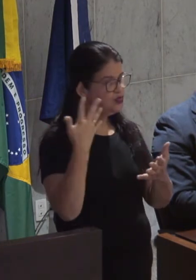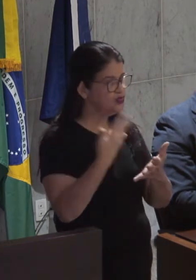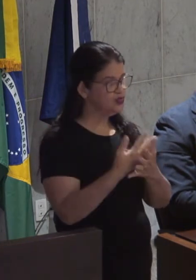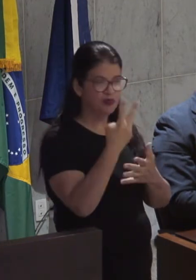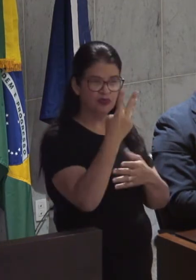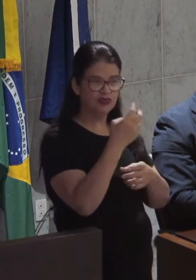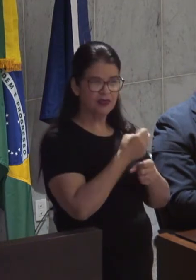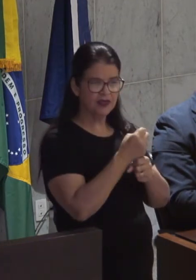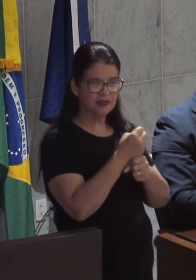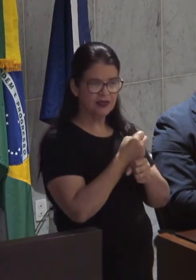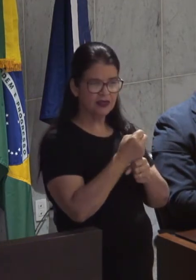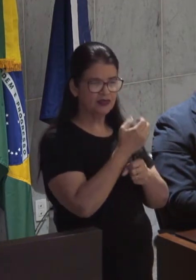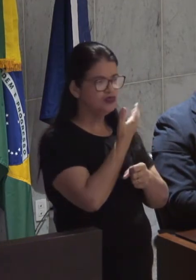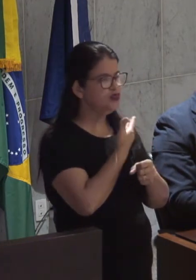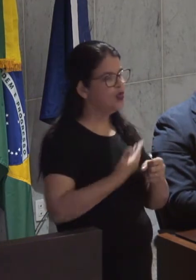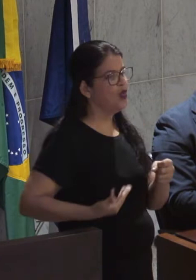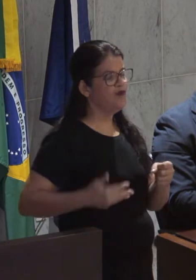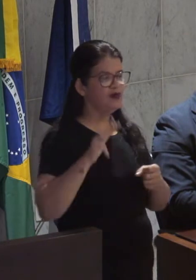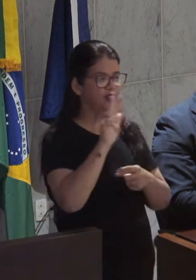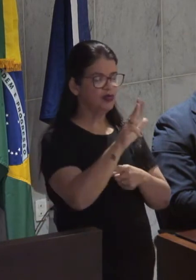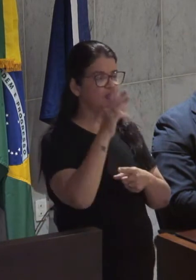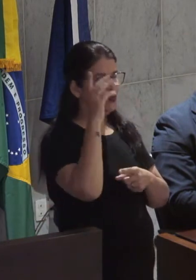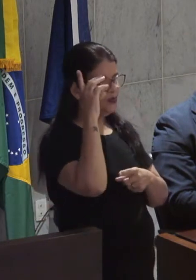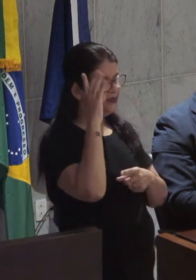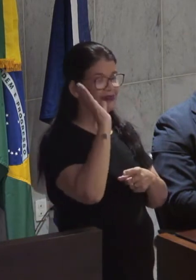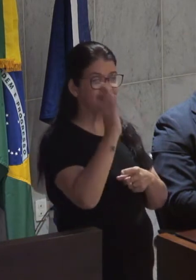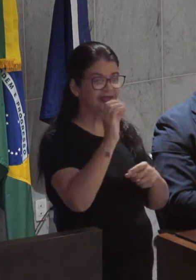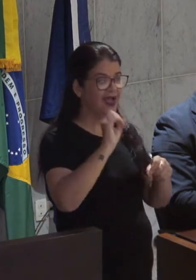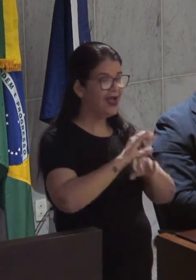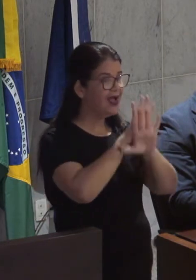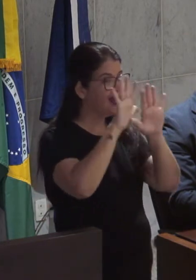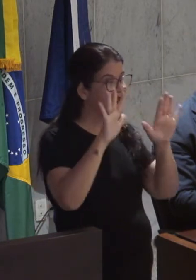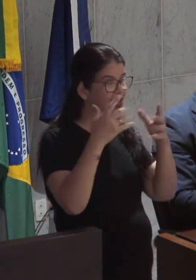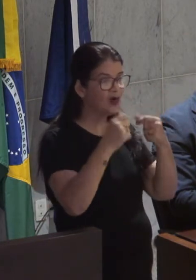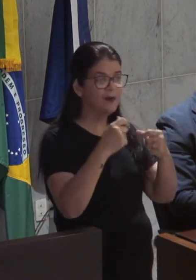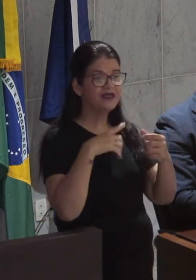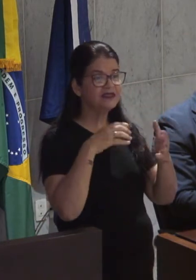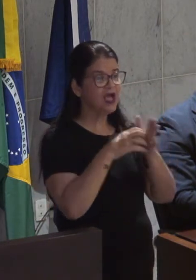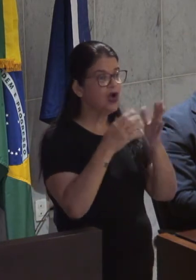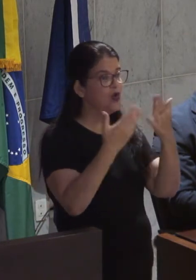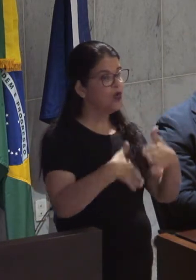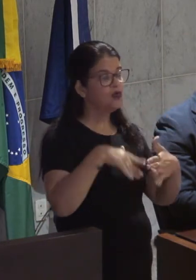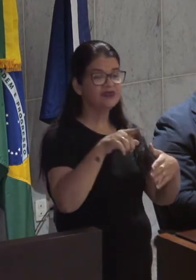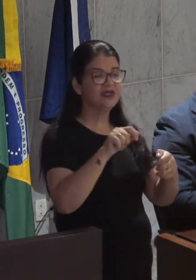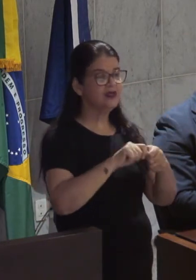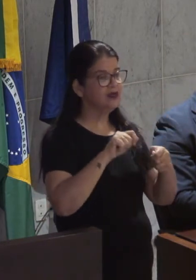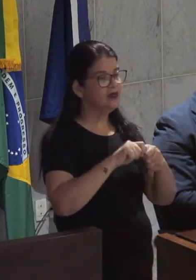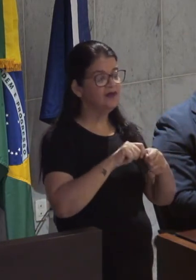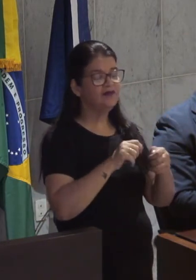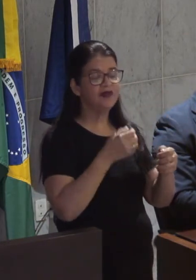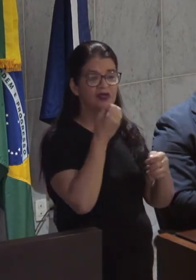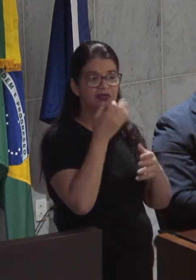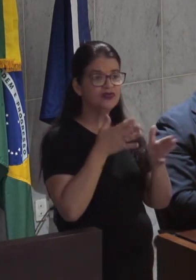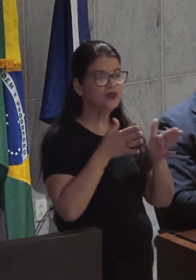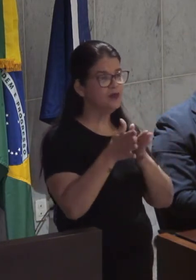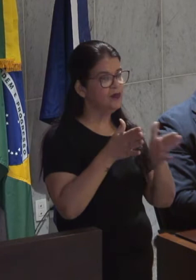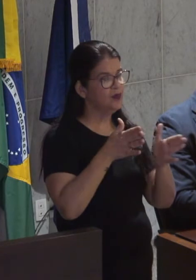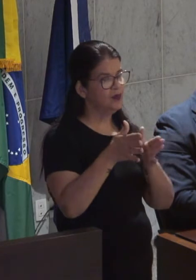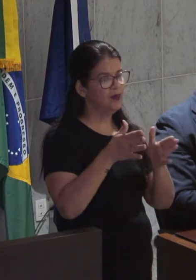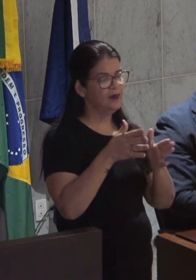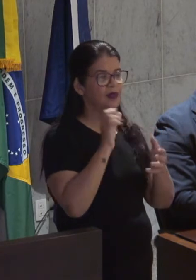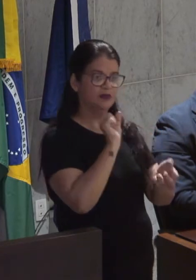3 anos, no governo de Lula e Dilma, já havia claro que precisava fazer concurso e ele não fez a contento.